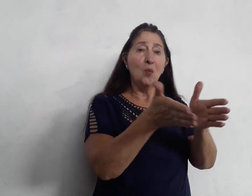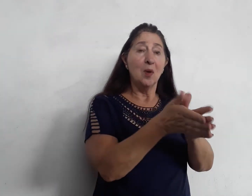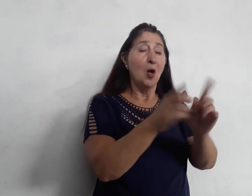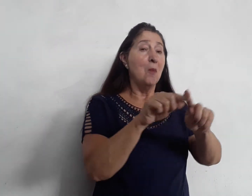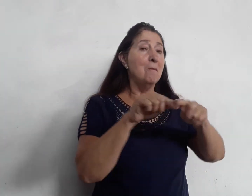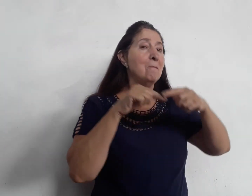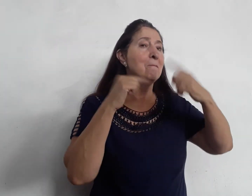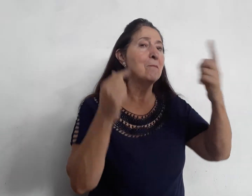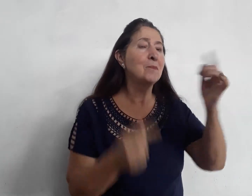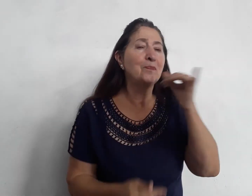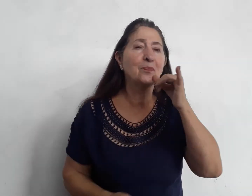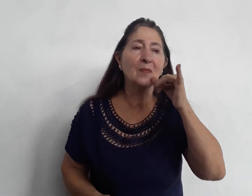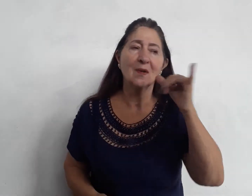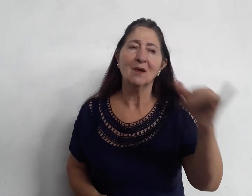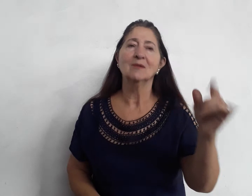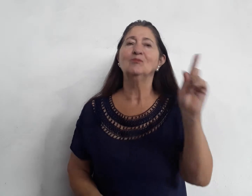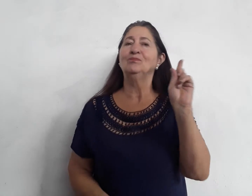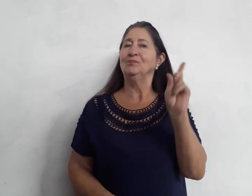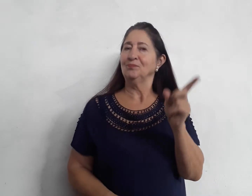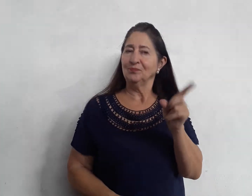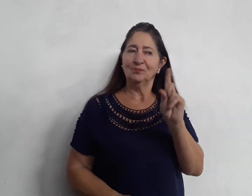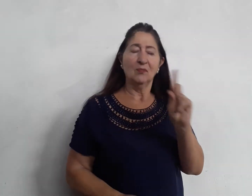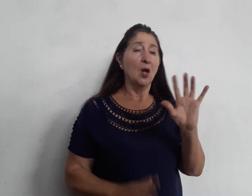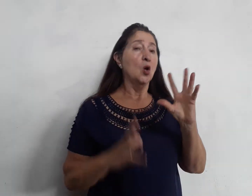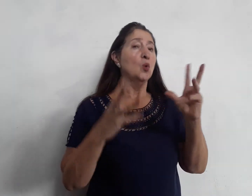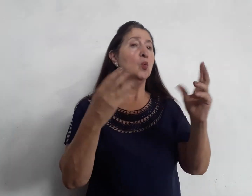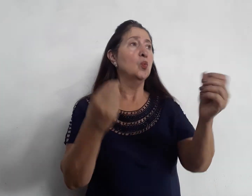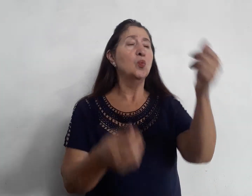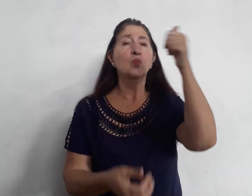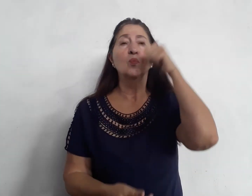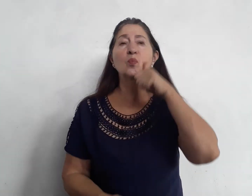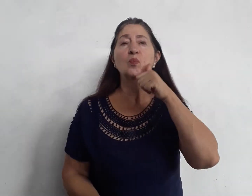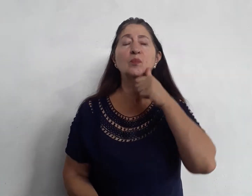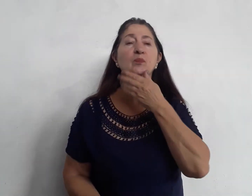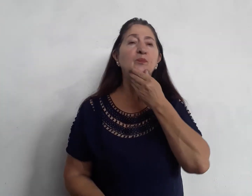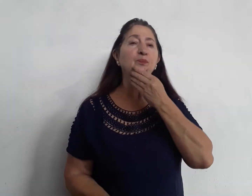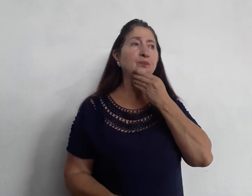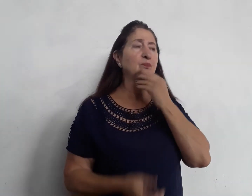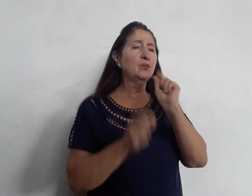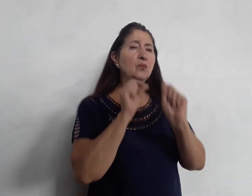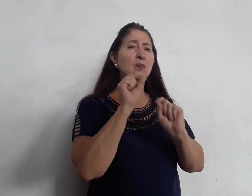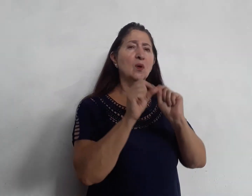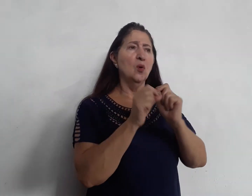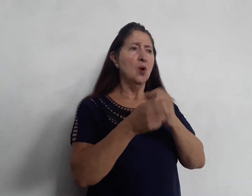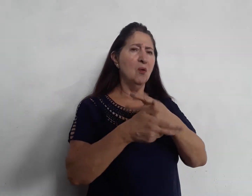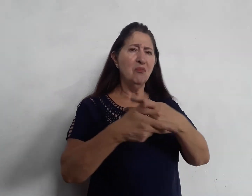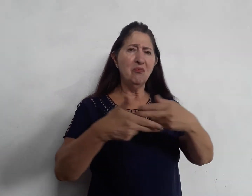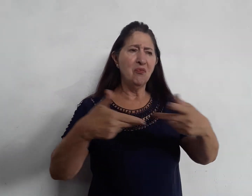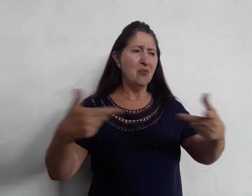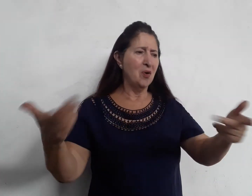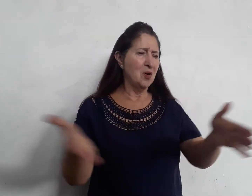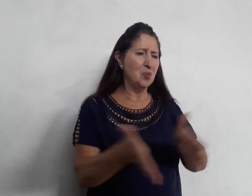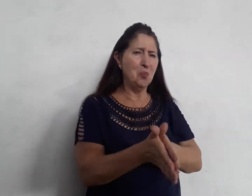homens, mulheres, que acham normal a situação de milhões de pobres que morrem de